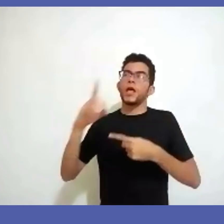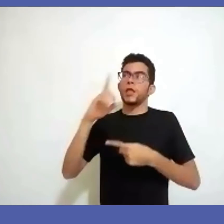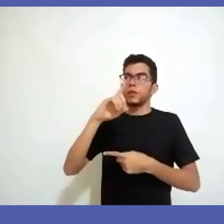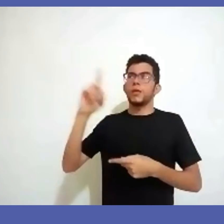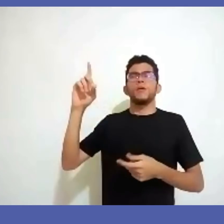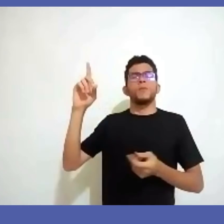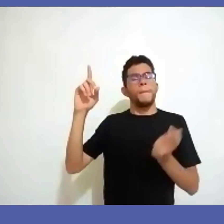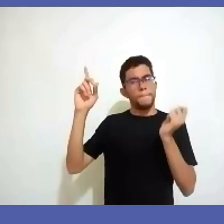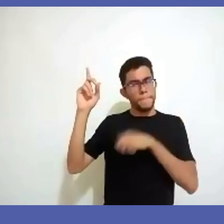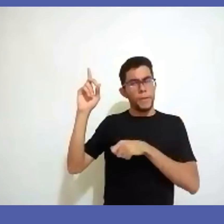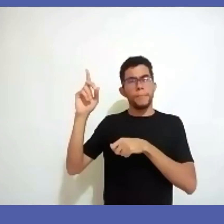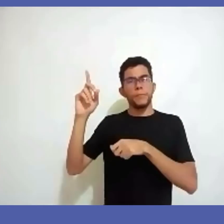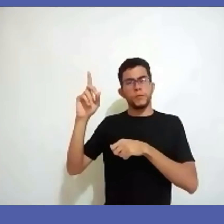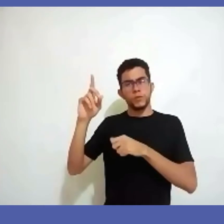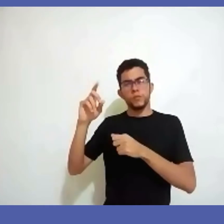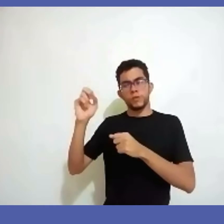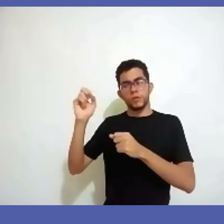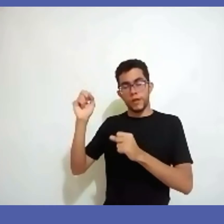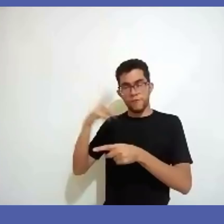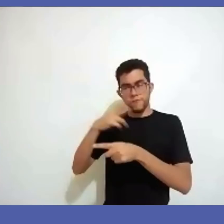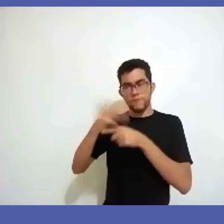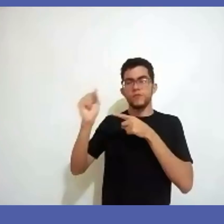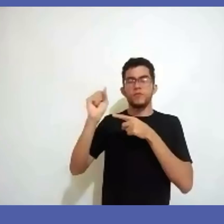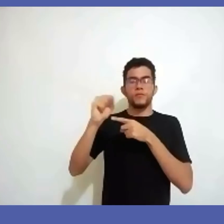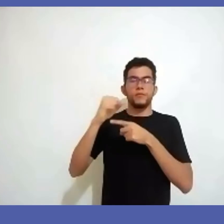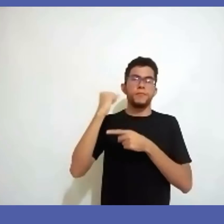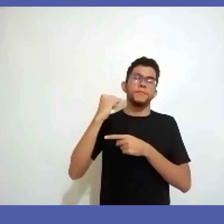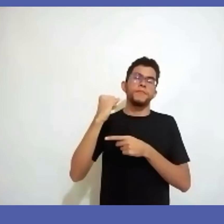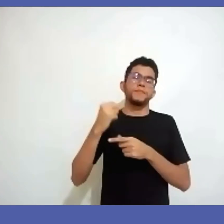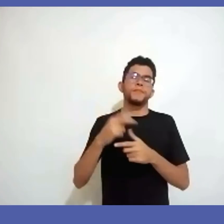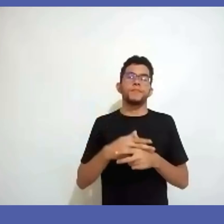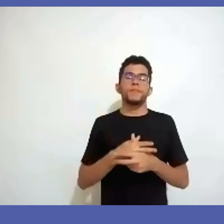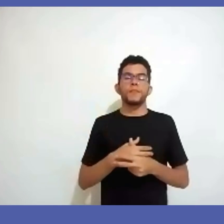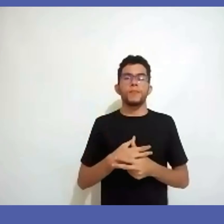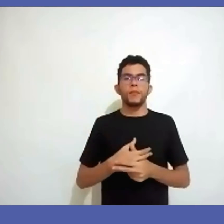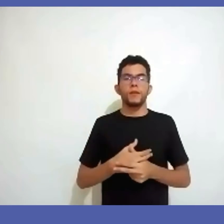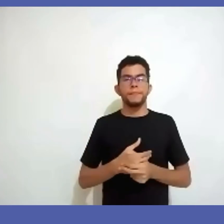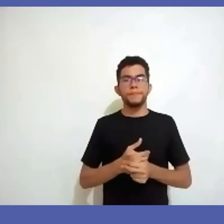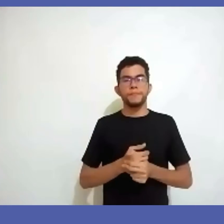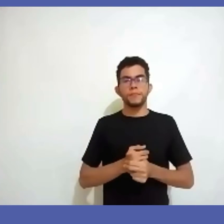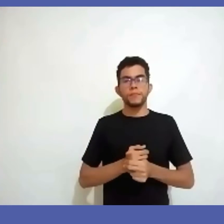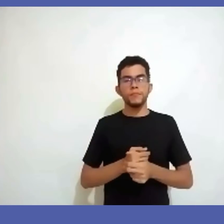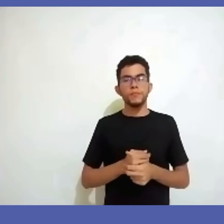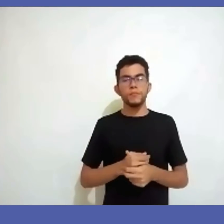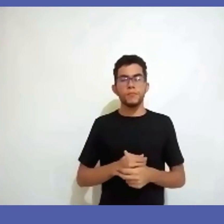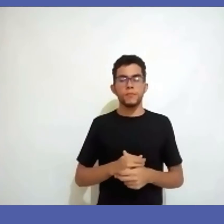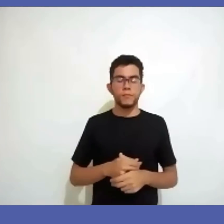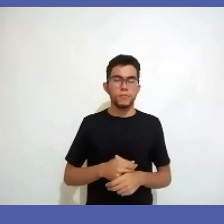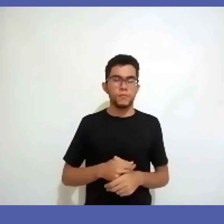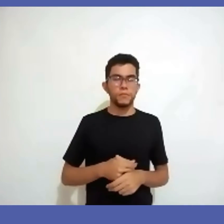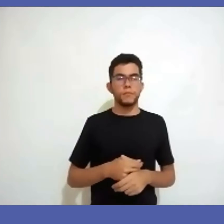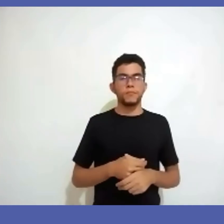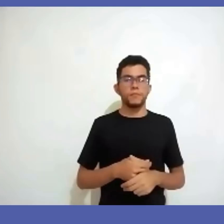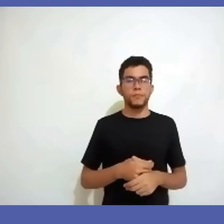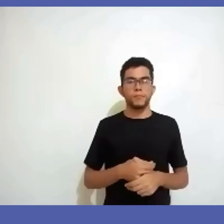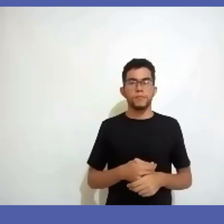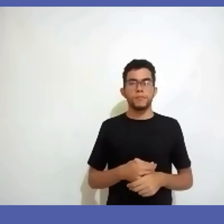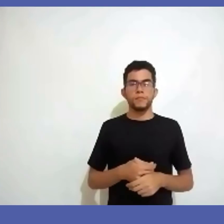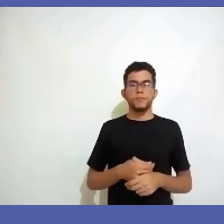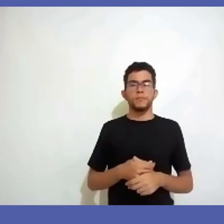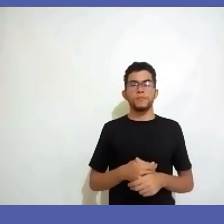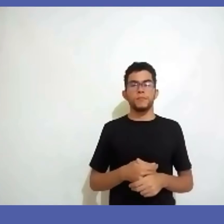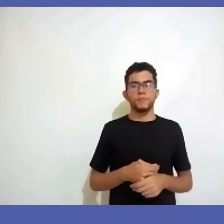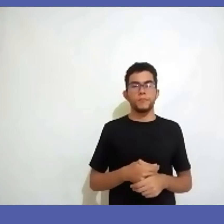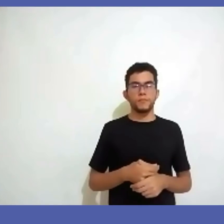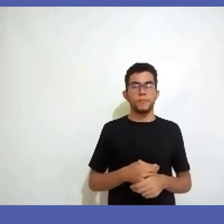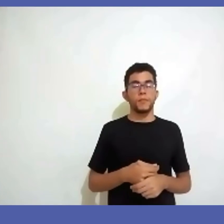fossem estabelecido novamente a figueira, né? Conflitos e violência na região perduram até os dias de